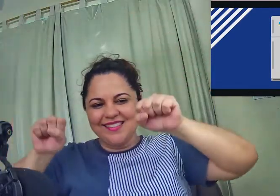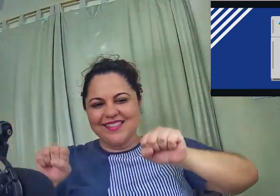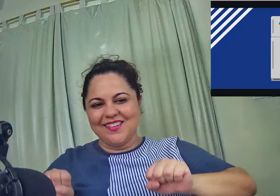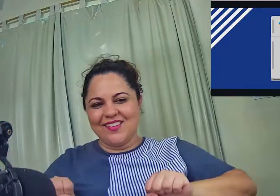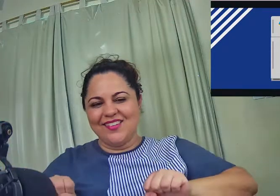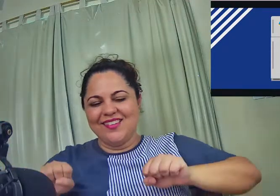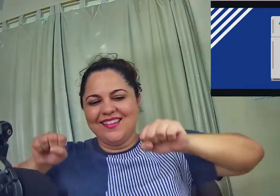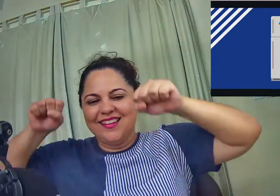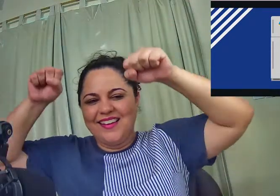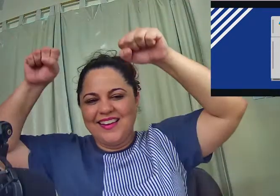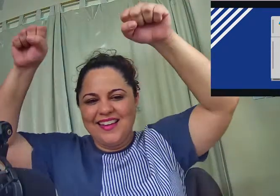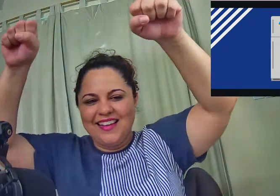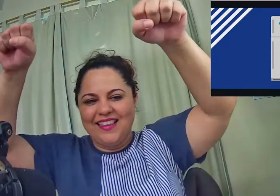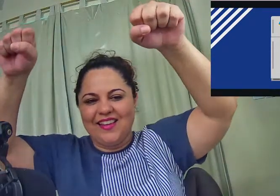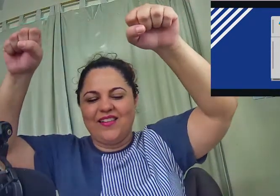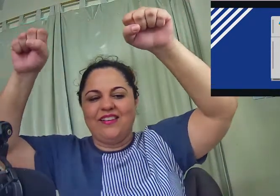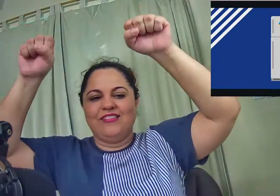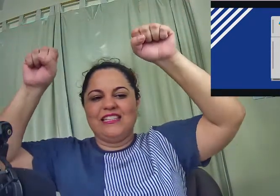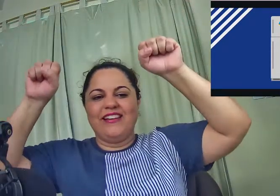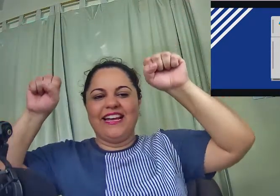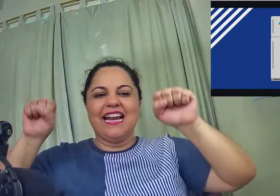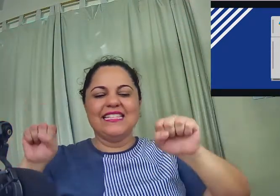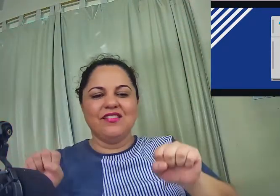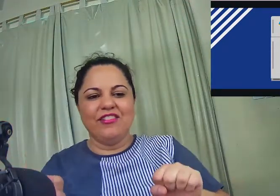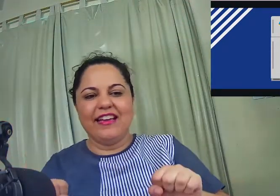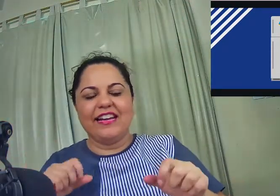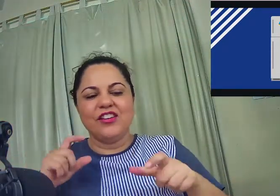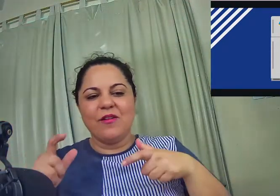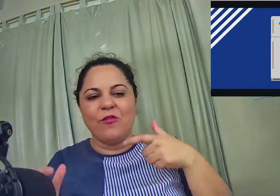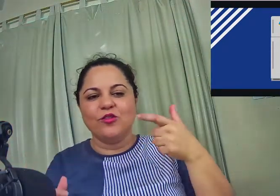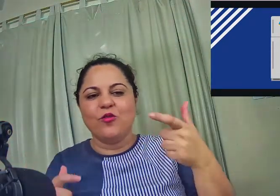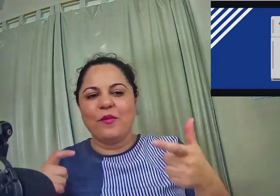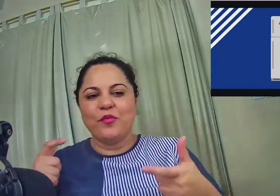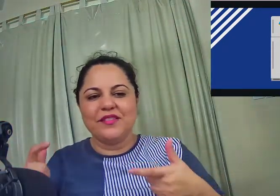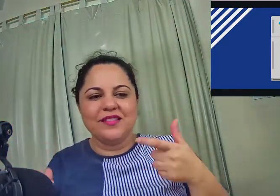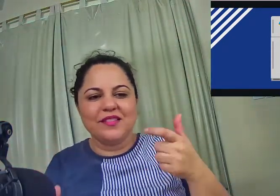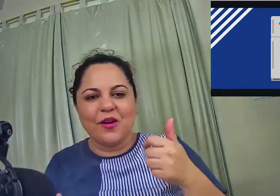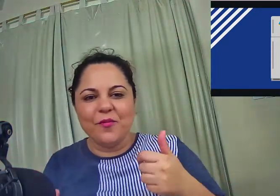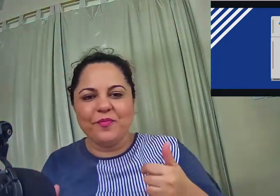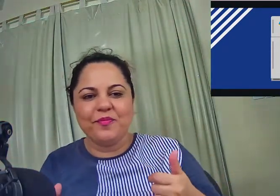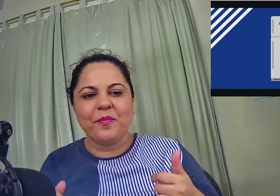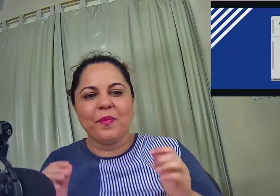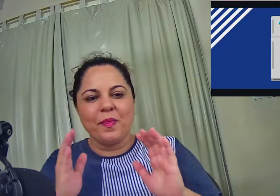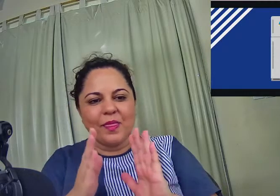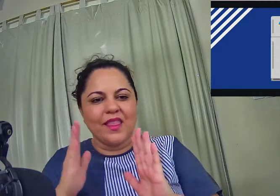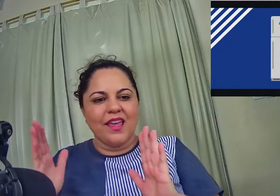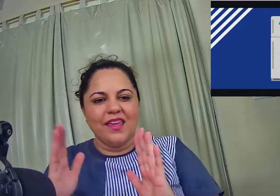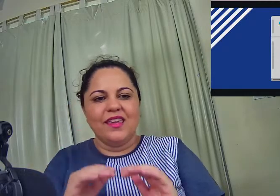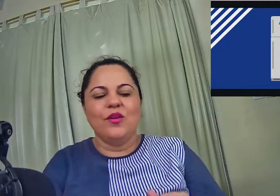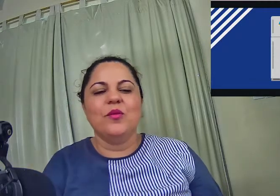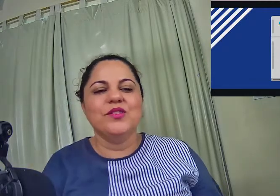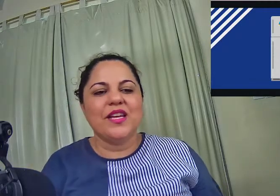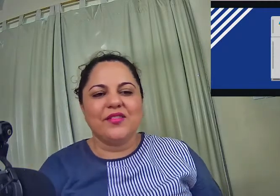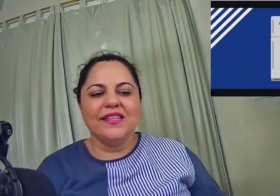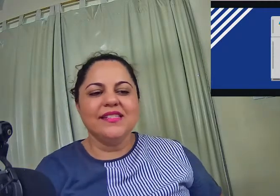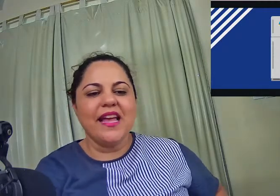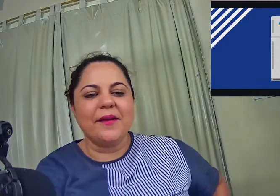Ó. Então aí você vai classificar de acordo com a posição que o objeto ele está.